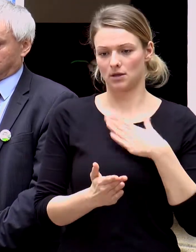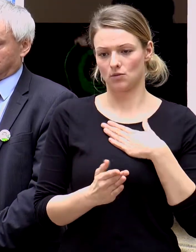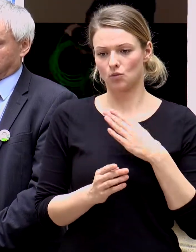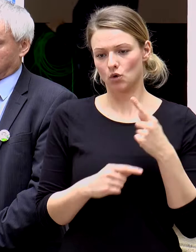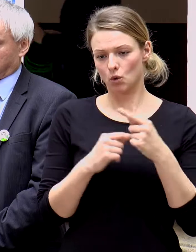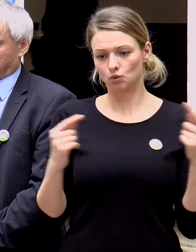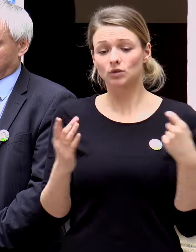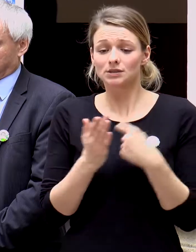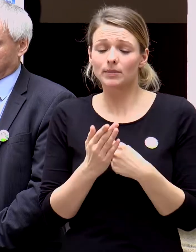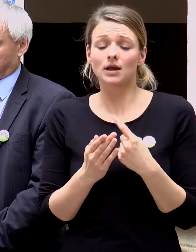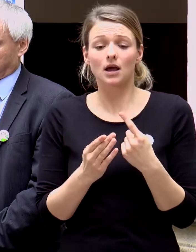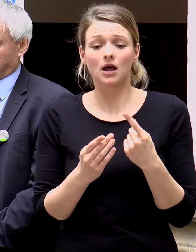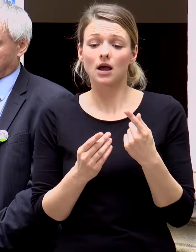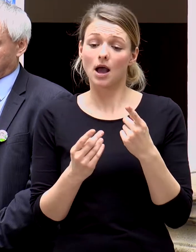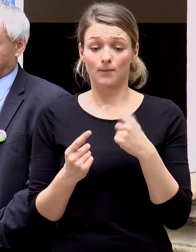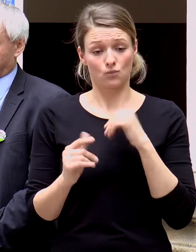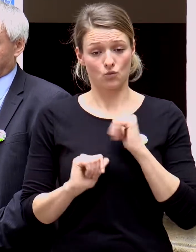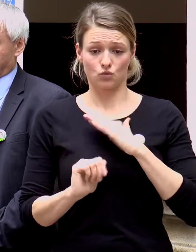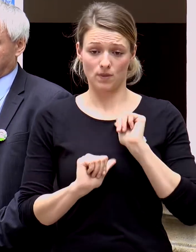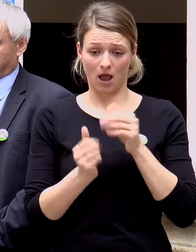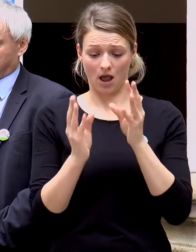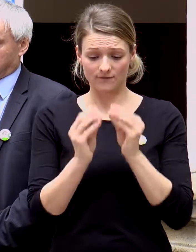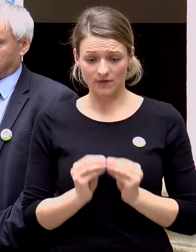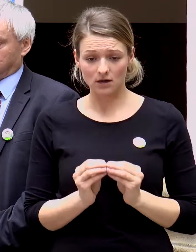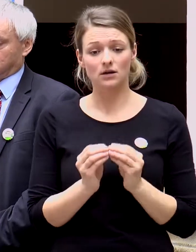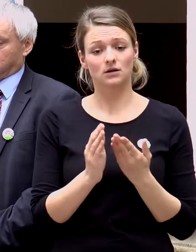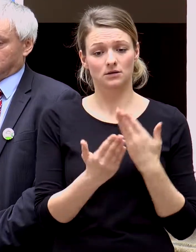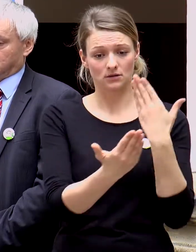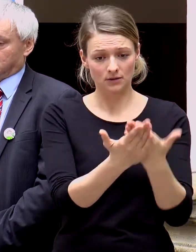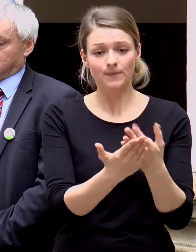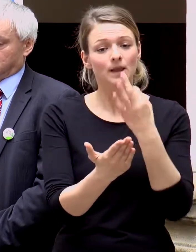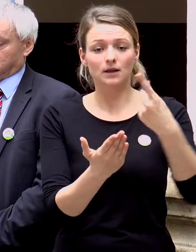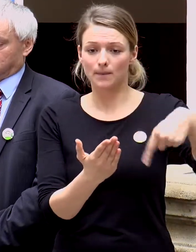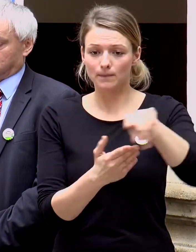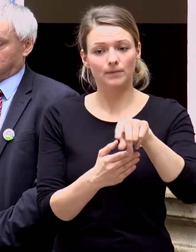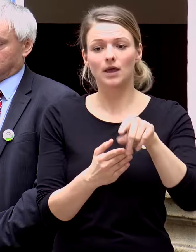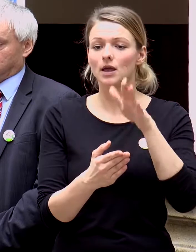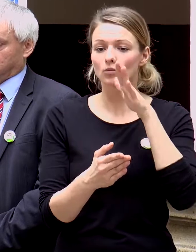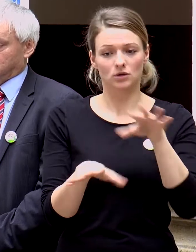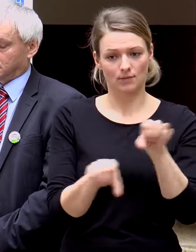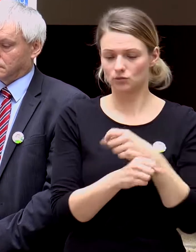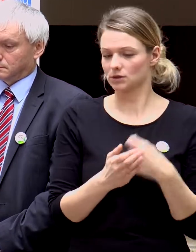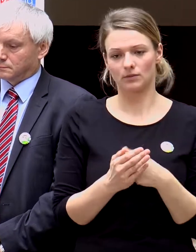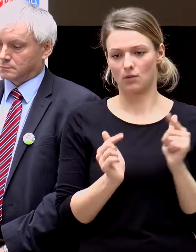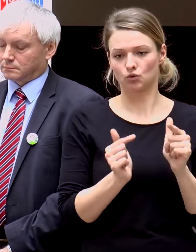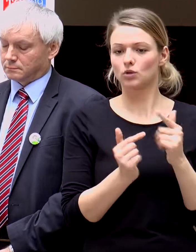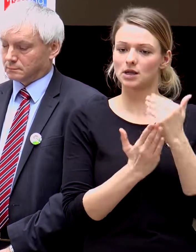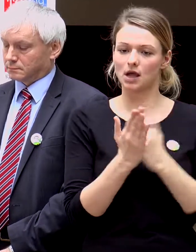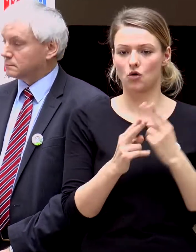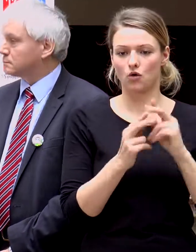tohoto pozměňovacího návrhu bude rozhodovat o tom, že nebudeme moci podpořit celou novelu školského zákona.